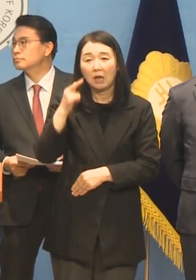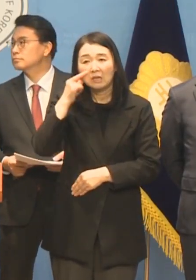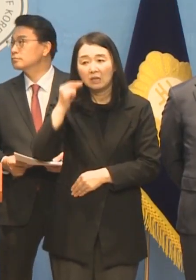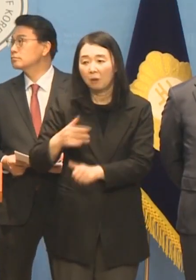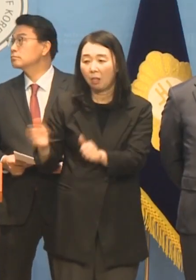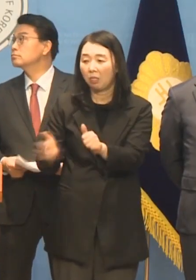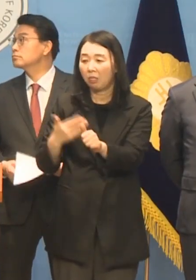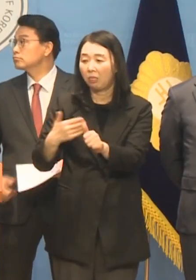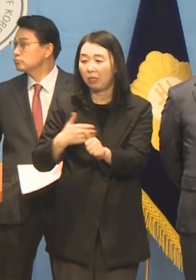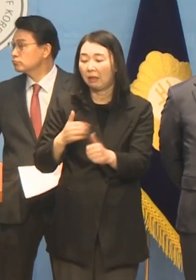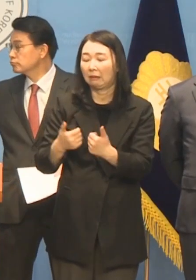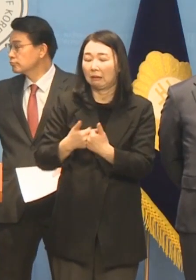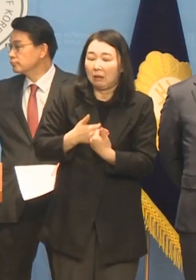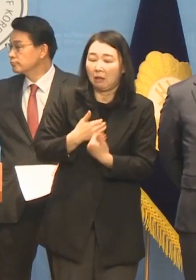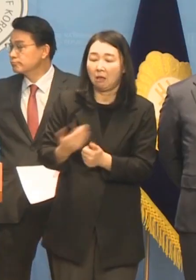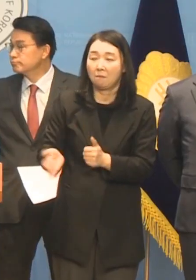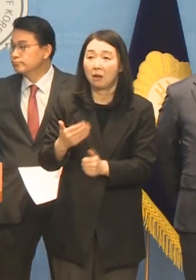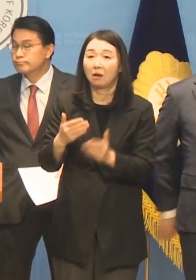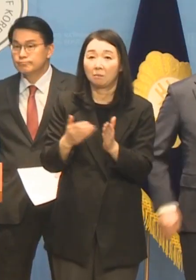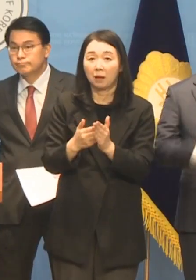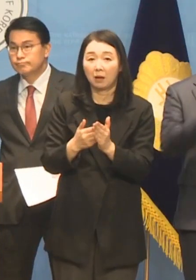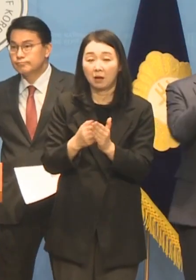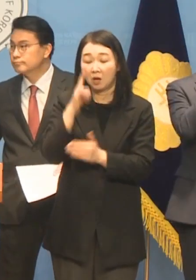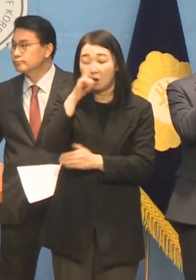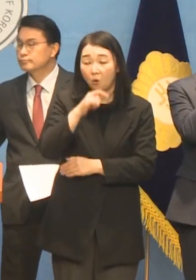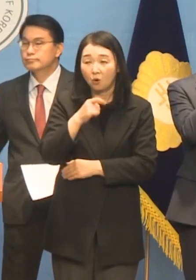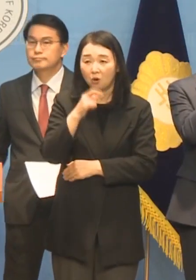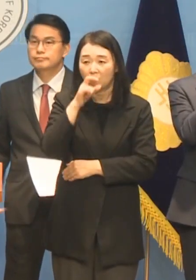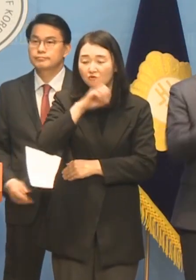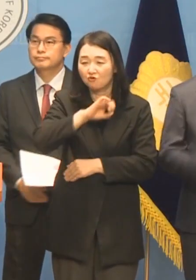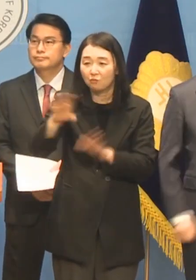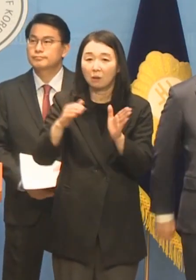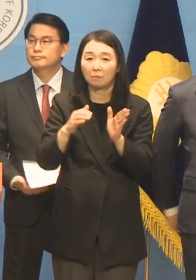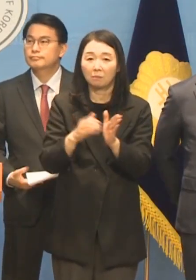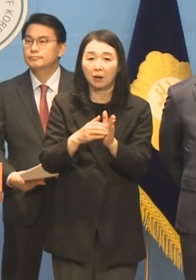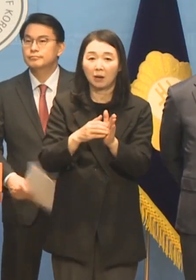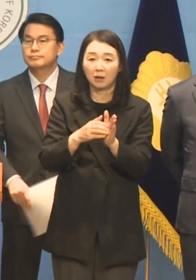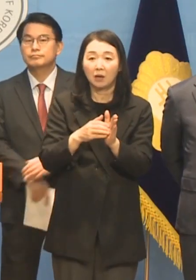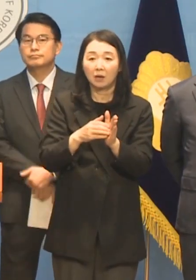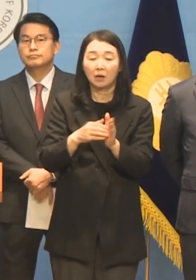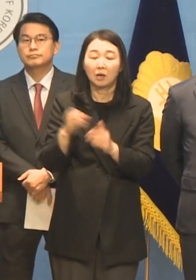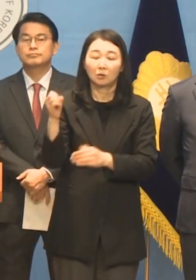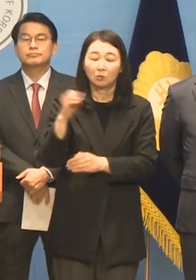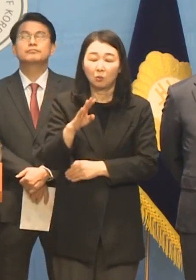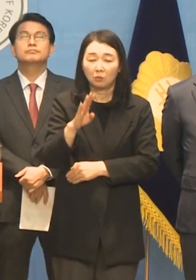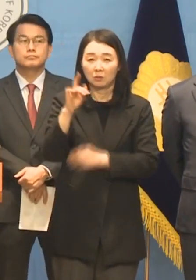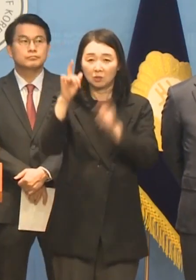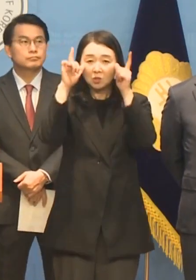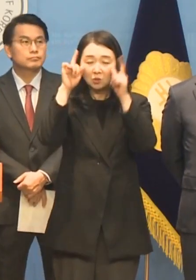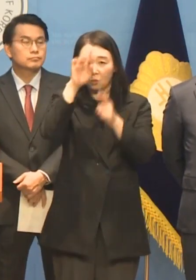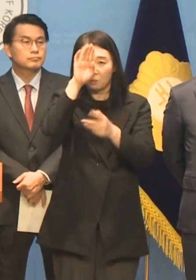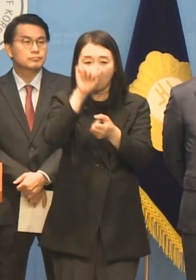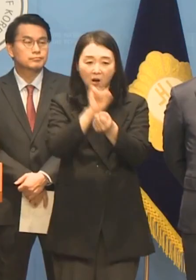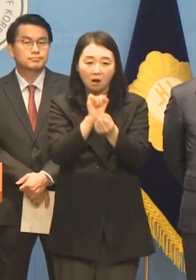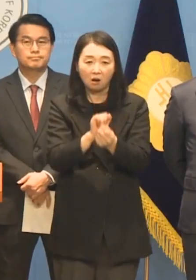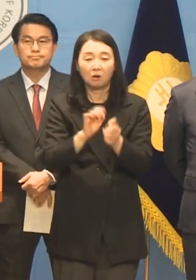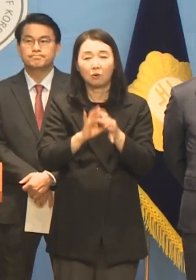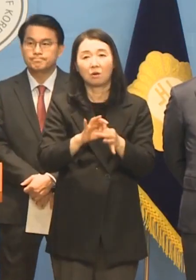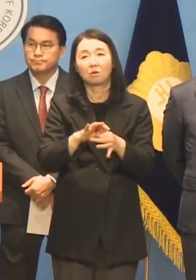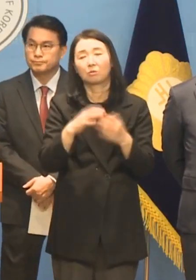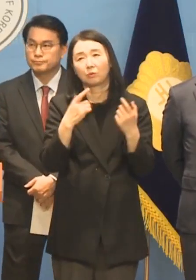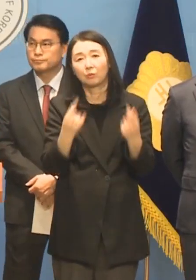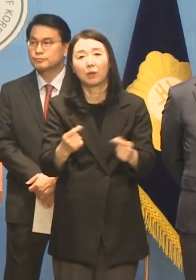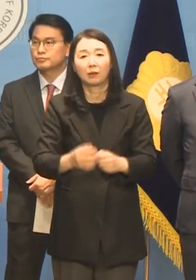조장했으며 오염수 괴담도, 사드 괴담도, 광우병 괴담도 역시 동일한